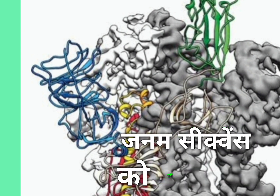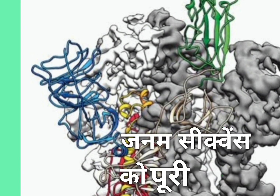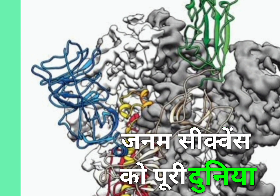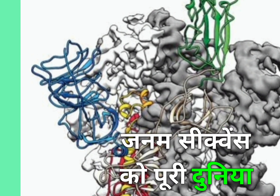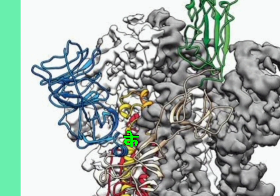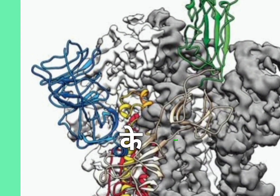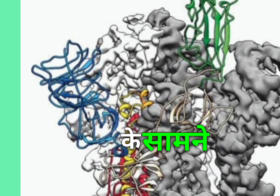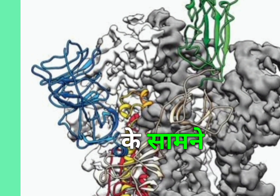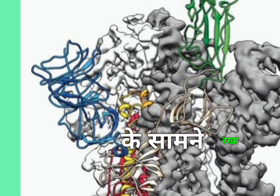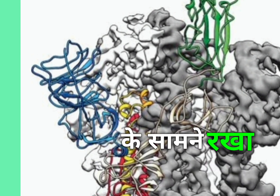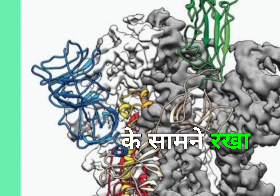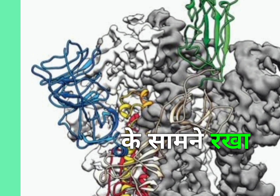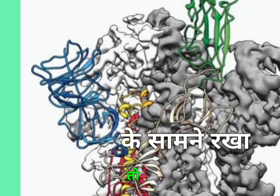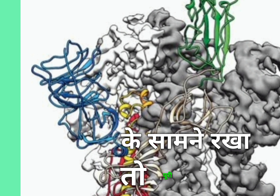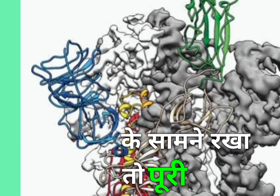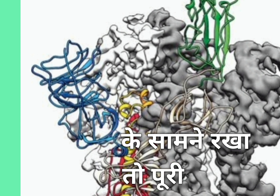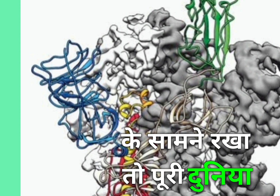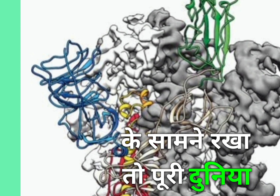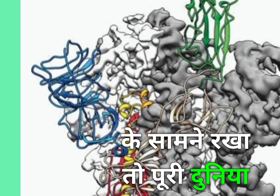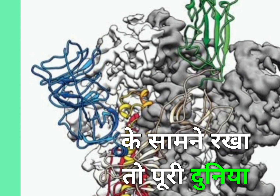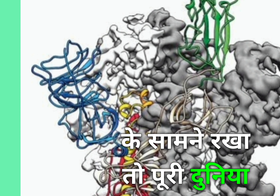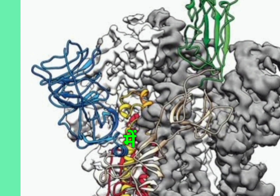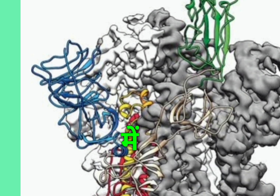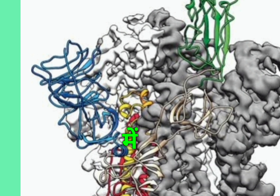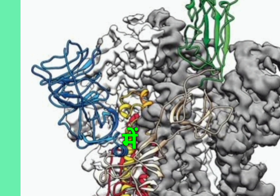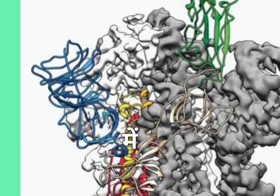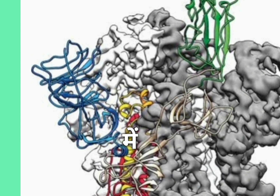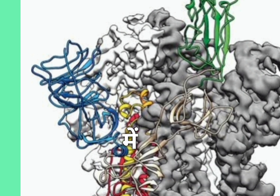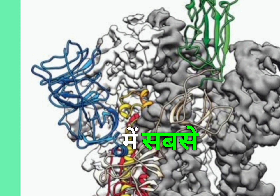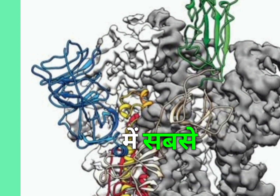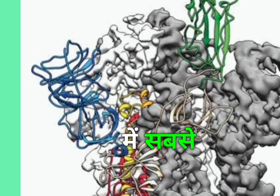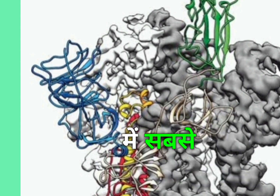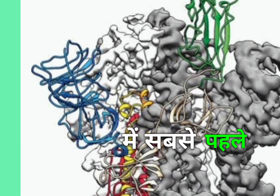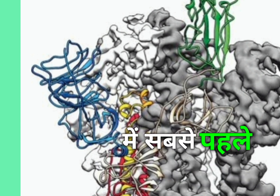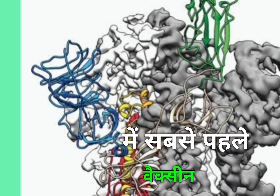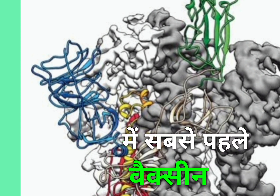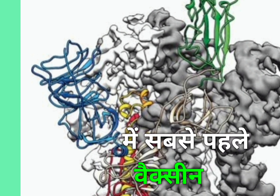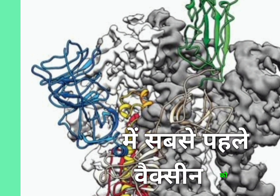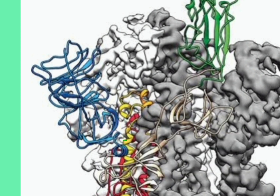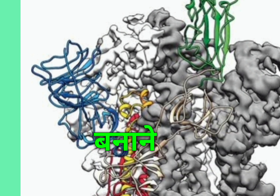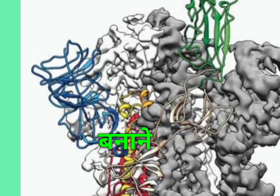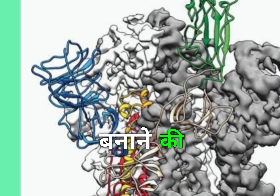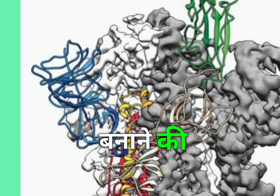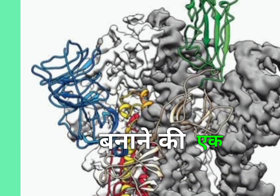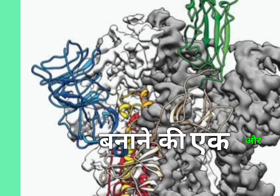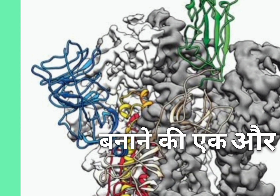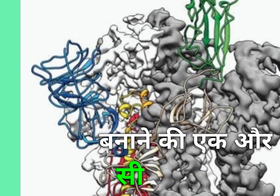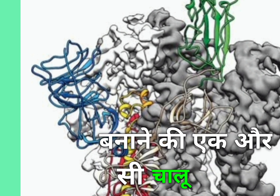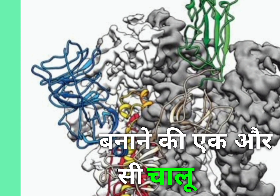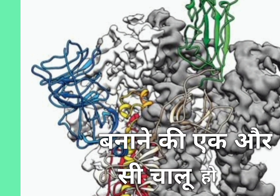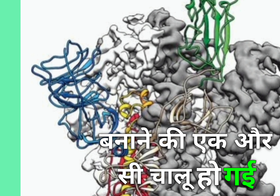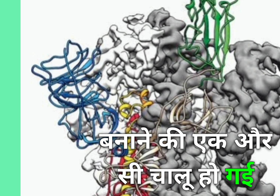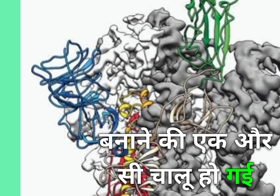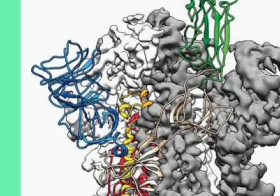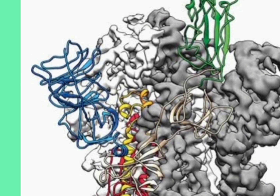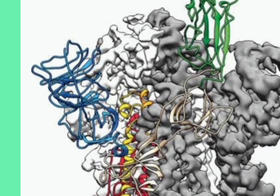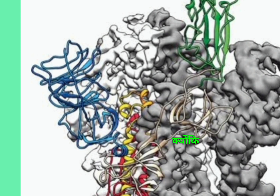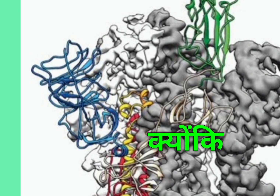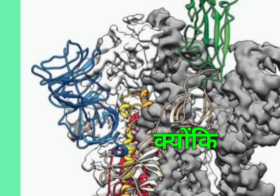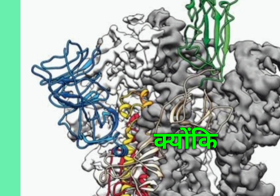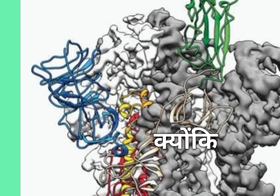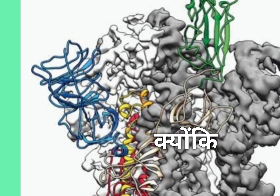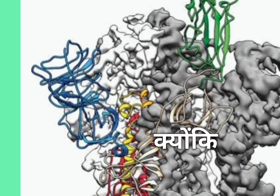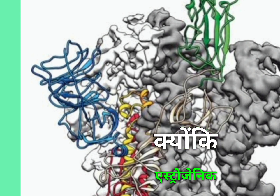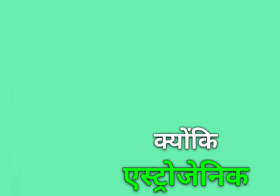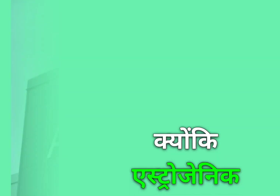सीक्वेंस को पूरी दुनिया के सामने रखा, तो पूरी दुनिया में सबसे पहले वैक्सीन को बनाने की एक होड़ सी चालू हो गई।